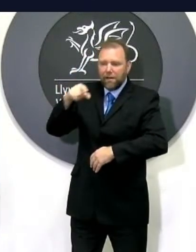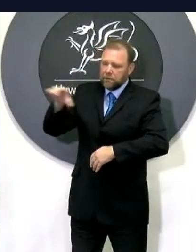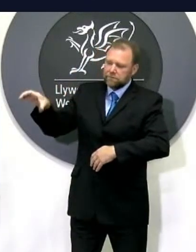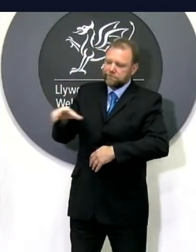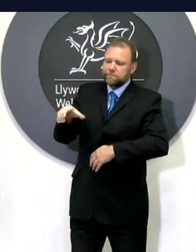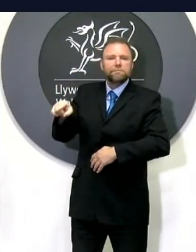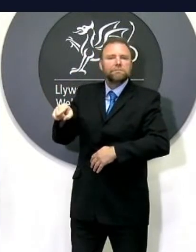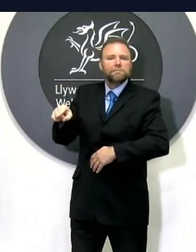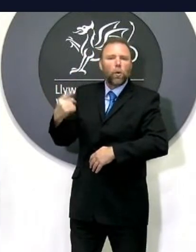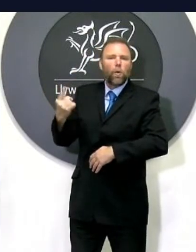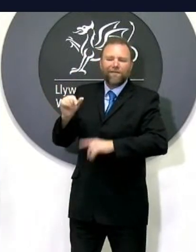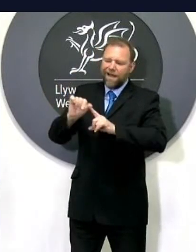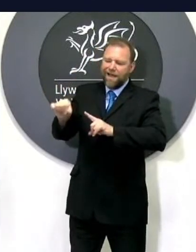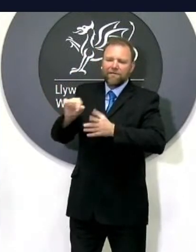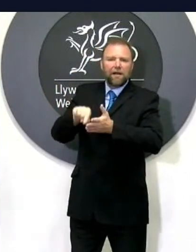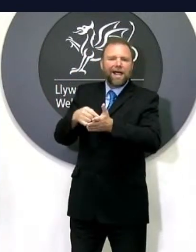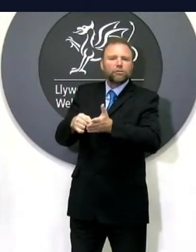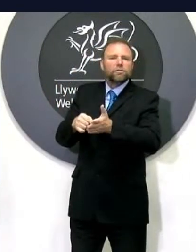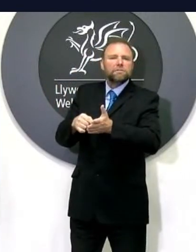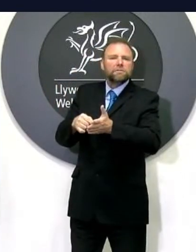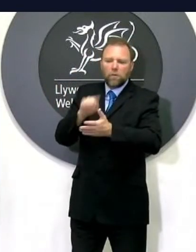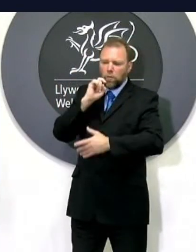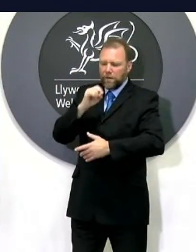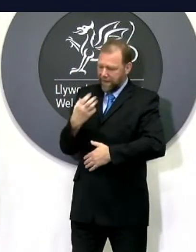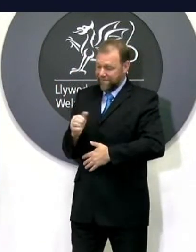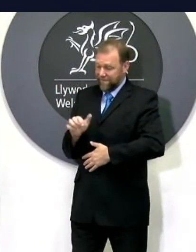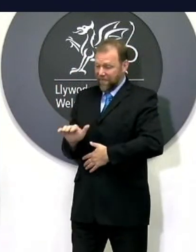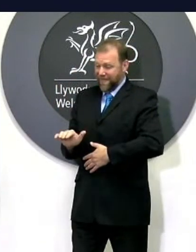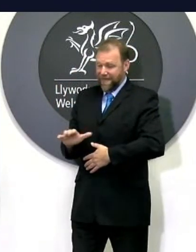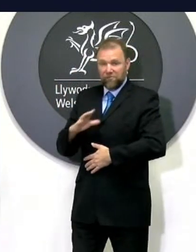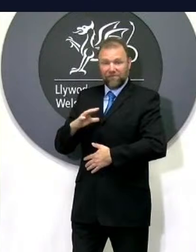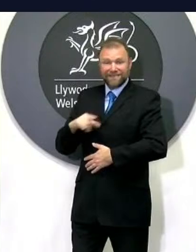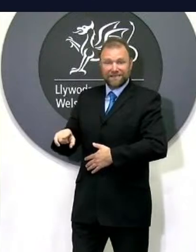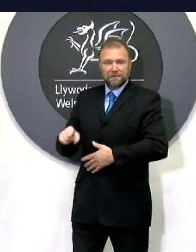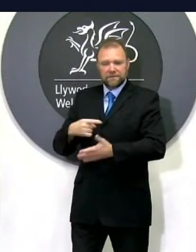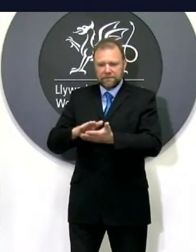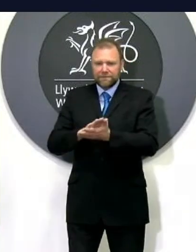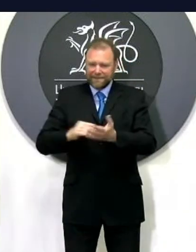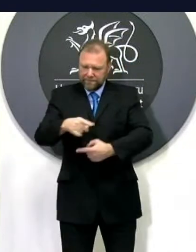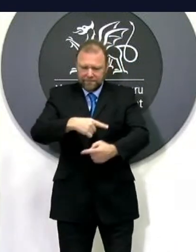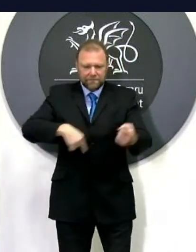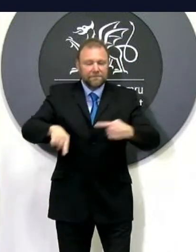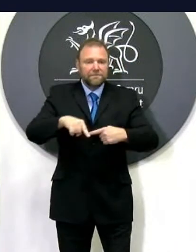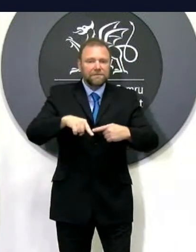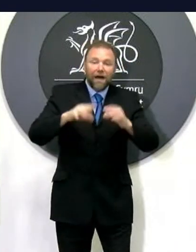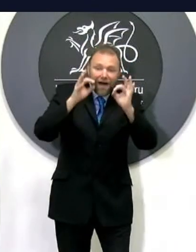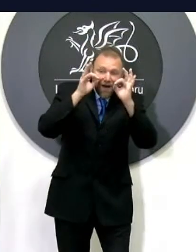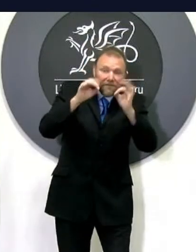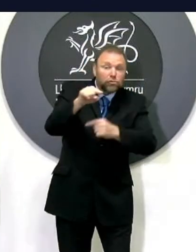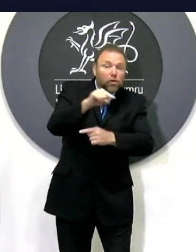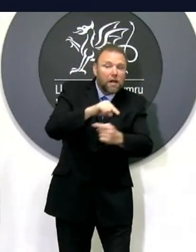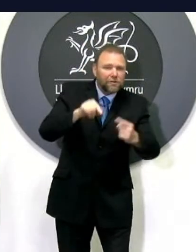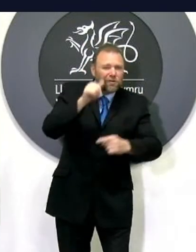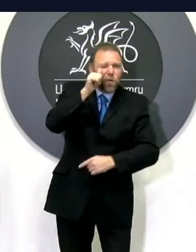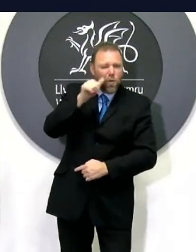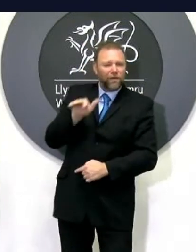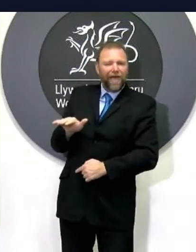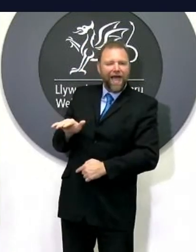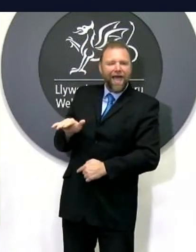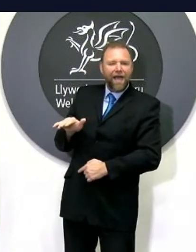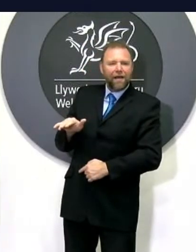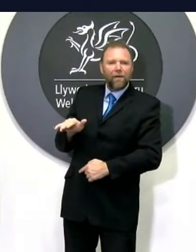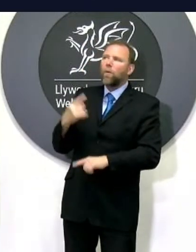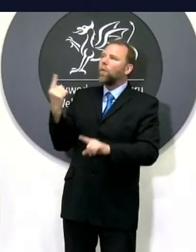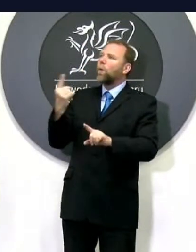etholiad. Dwi wedi ofyn i gweision sifil i cael yr gyngor yn barod i'r y Llywodraeth newydd, syth ar ôl